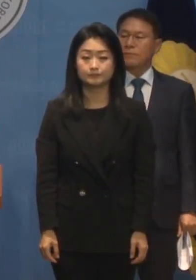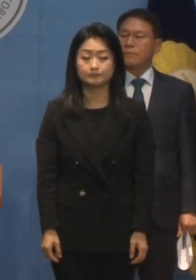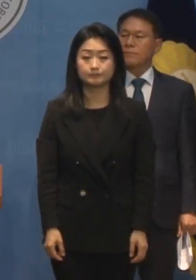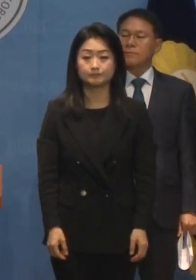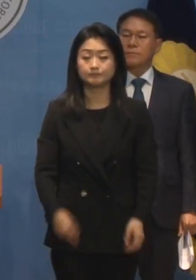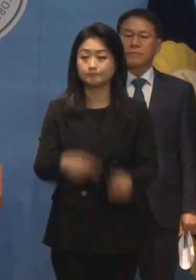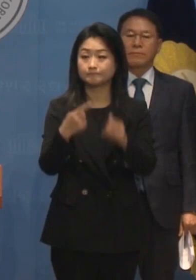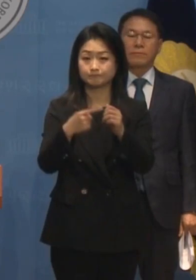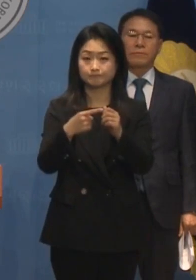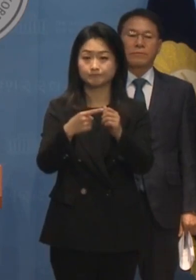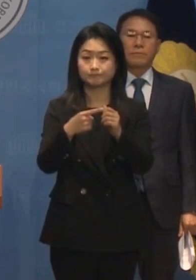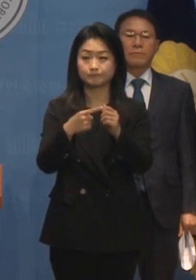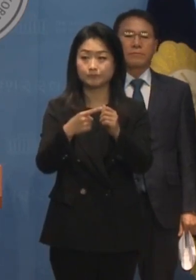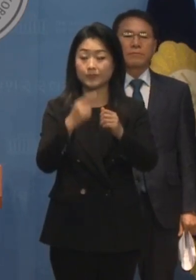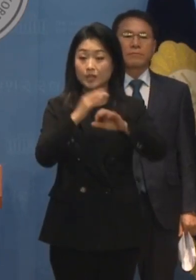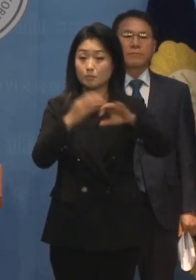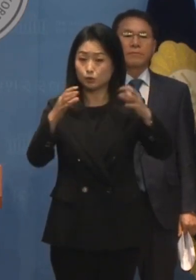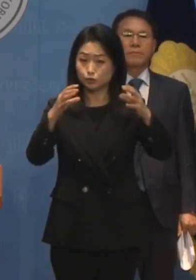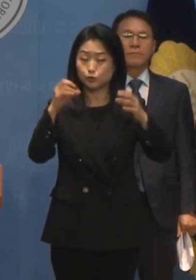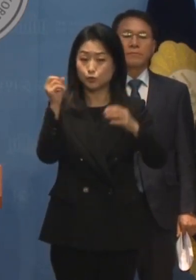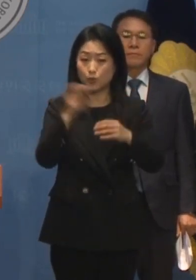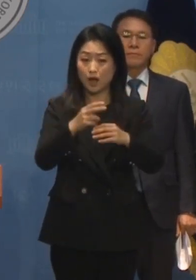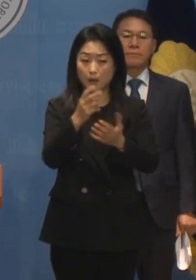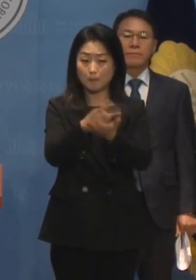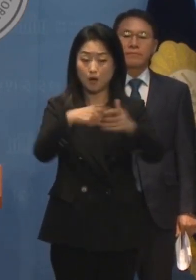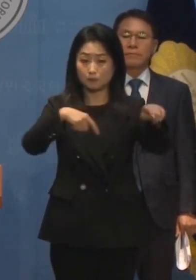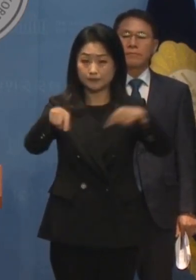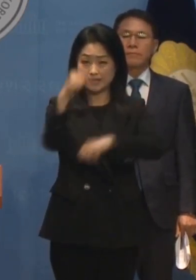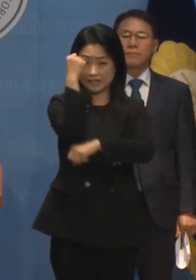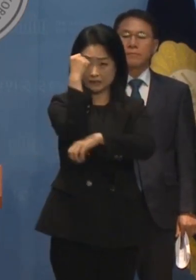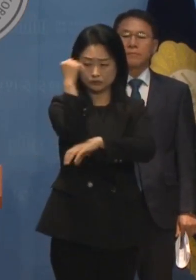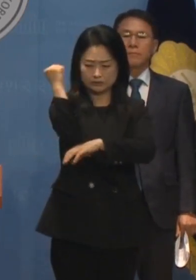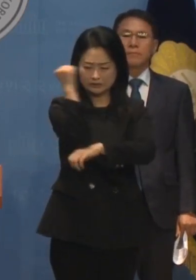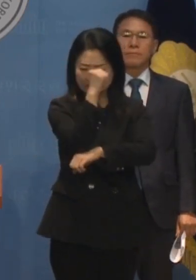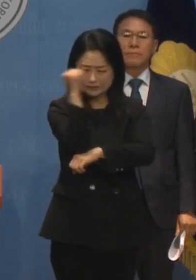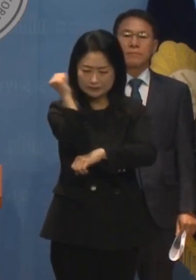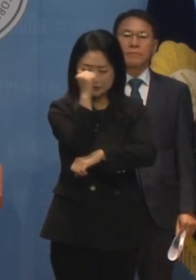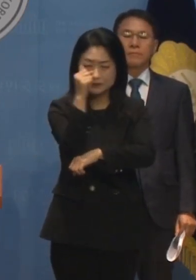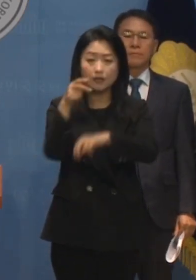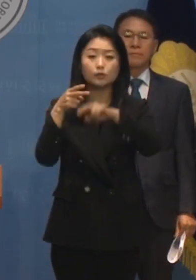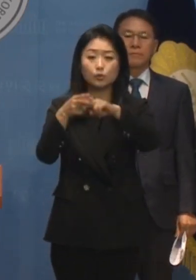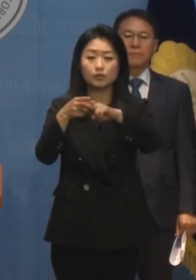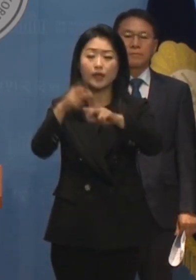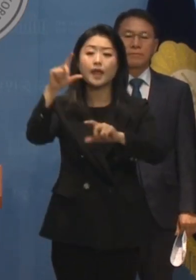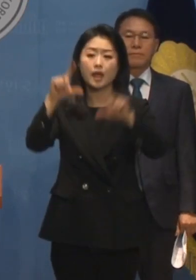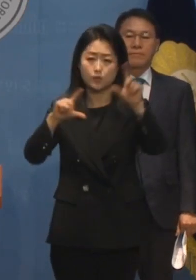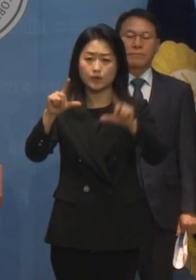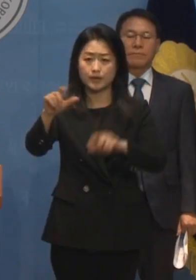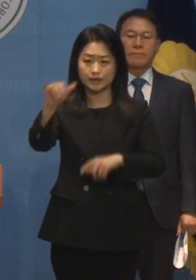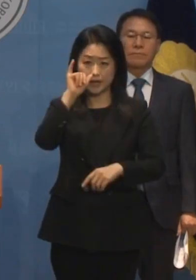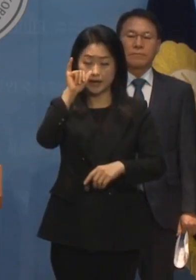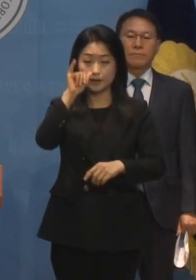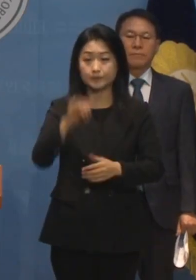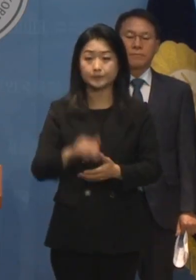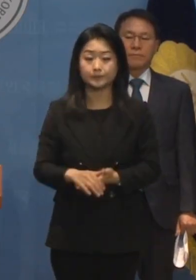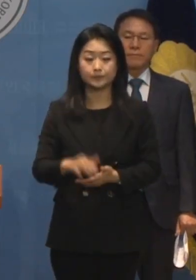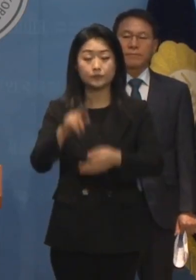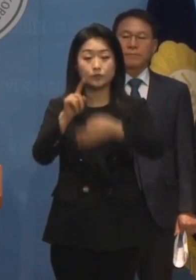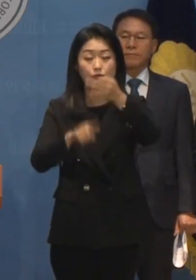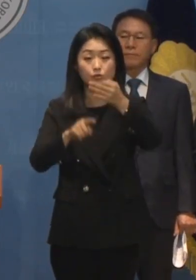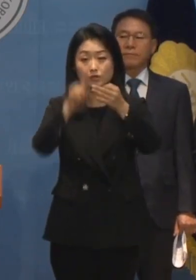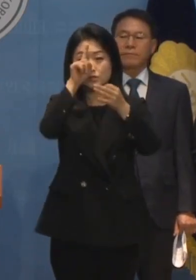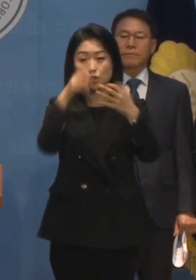첫째, 민주주의와 법치의 근본을 흔드는 독선적인 행태. 윤석열